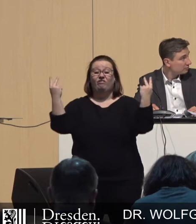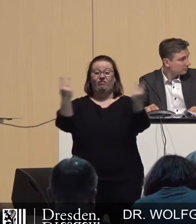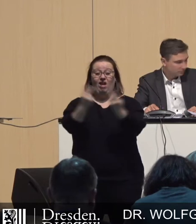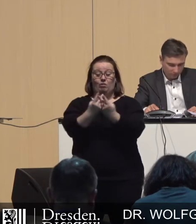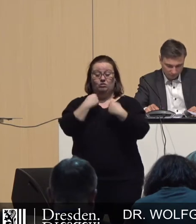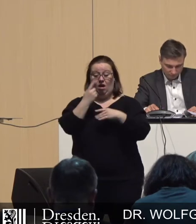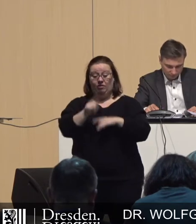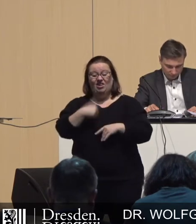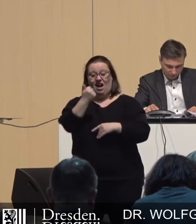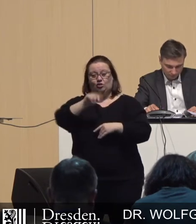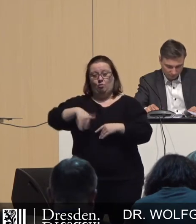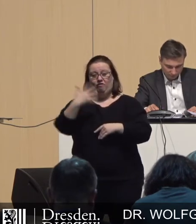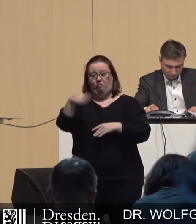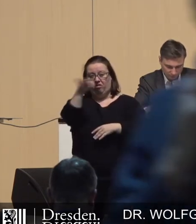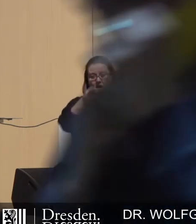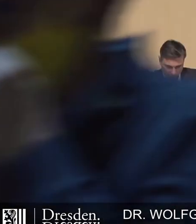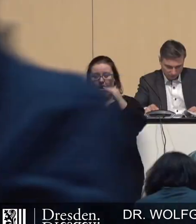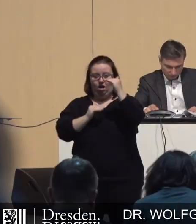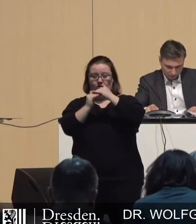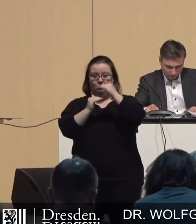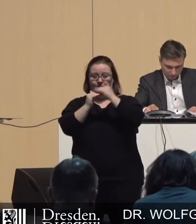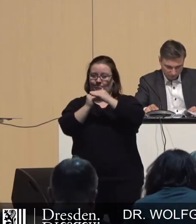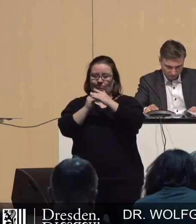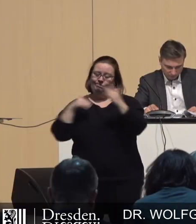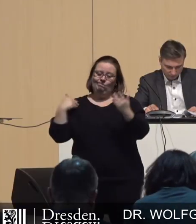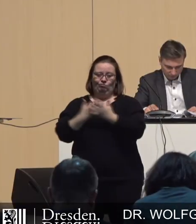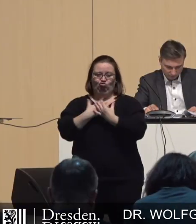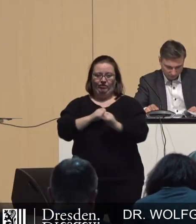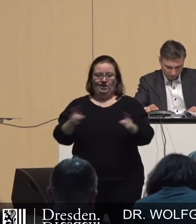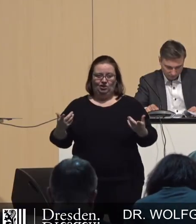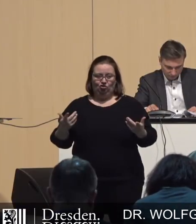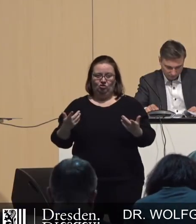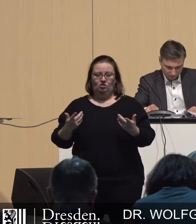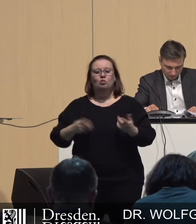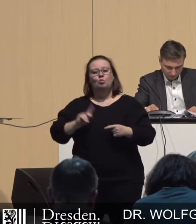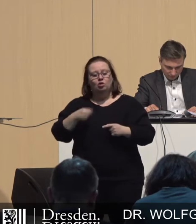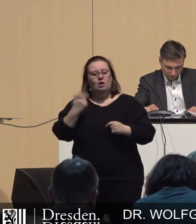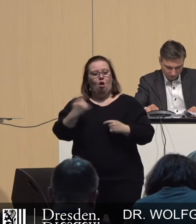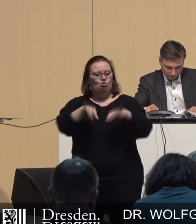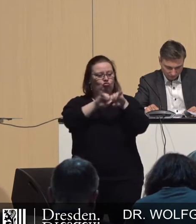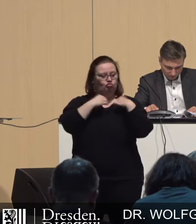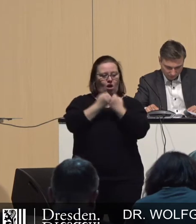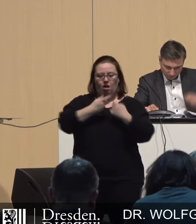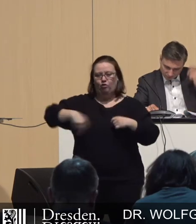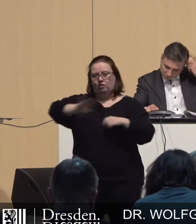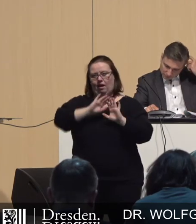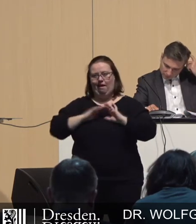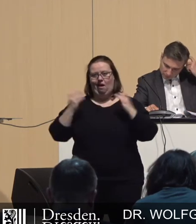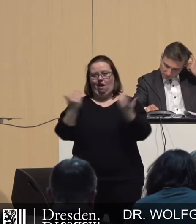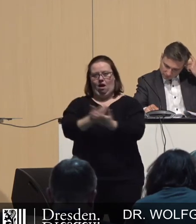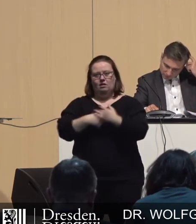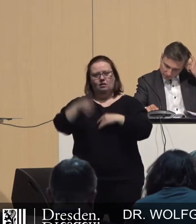das 1,5-Grad-Ziel der Begrenzung der Erderwärmung zu erreichen, auf das sich die Staaten dieser Erde auf der